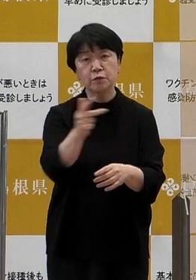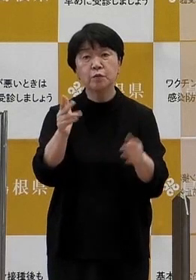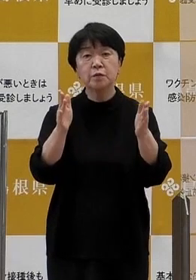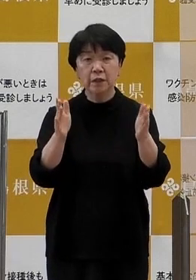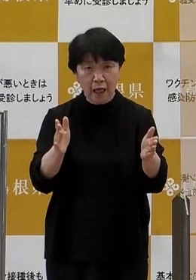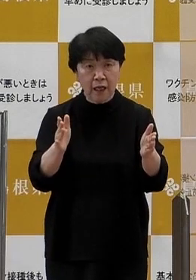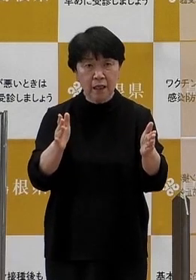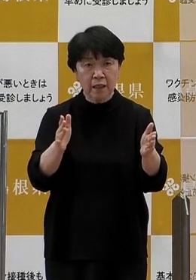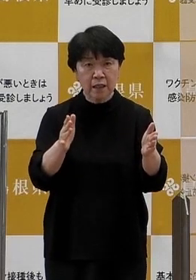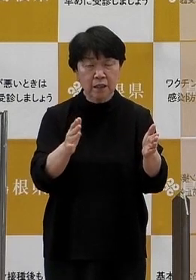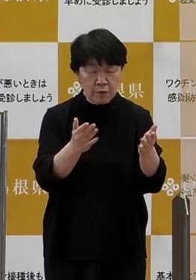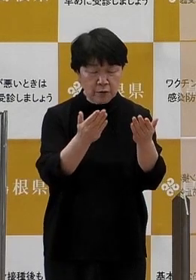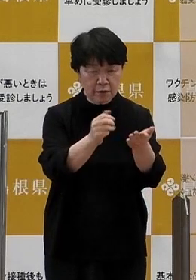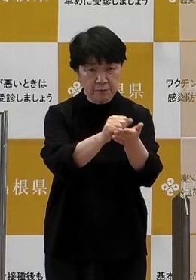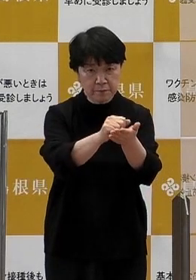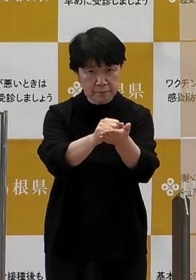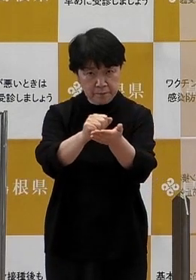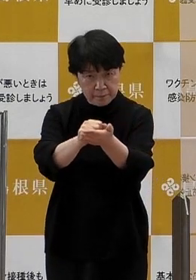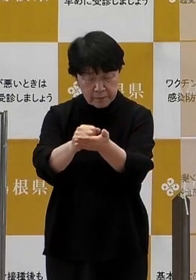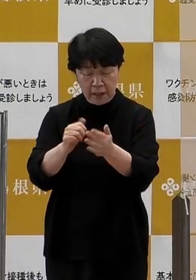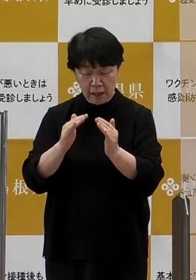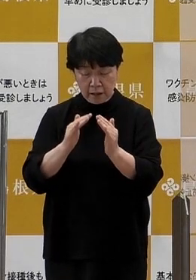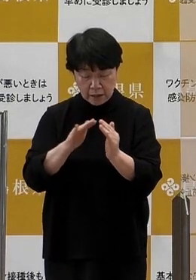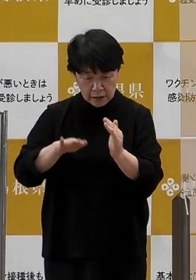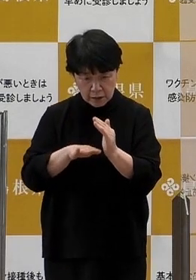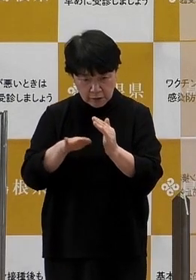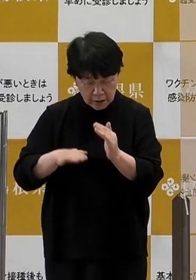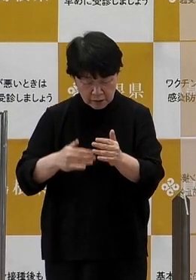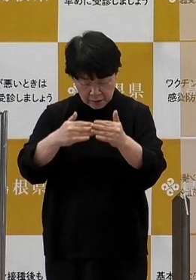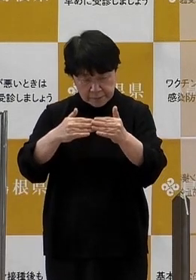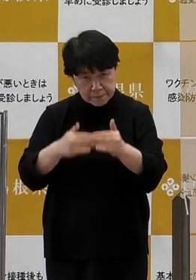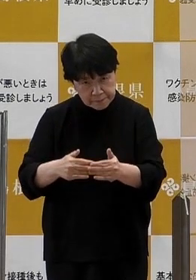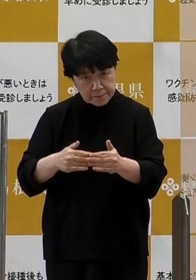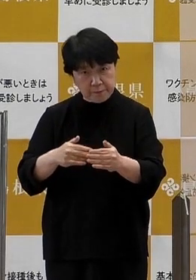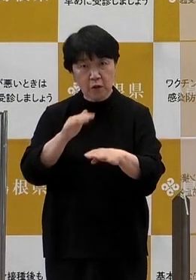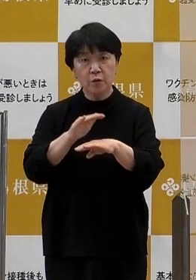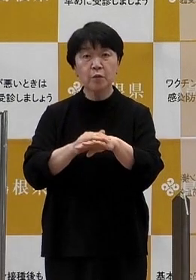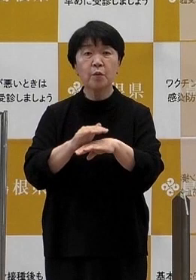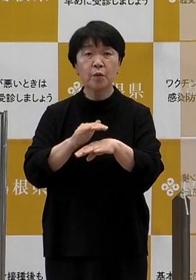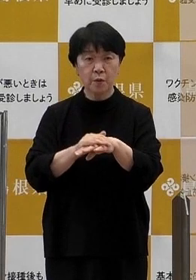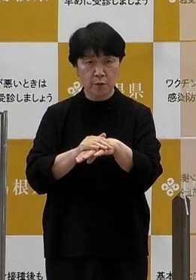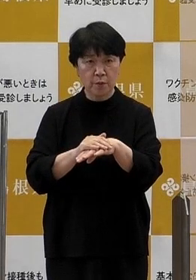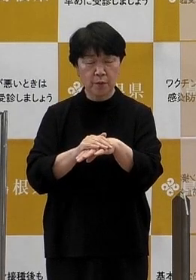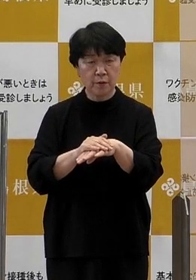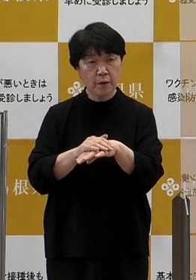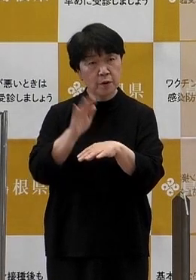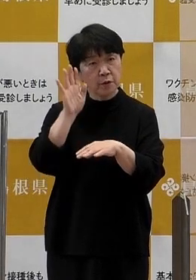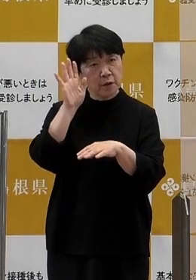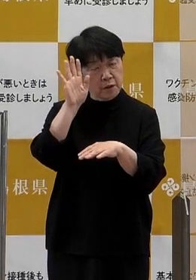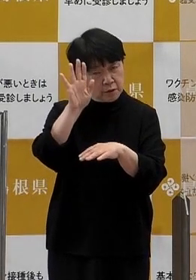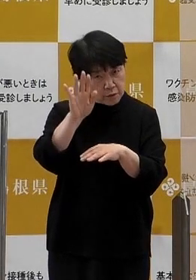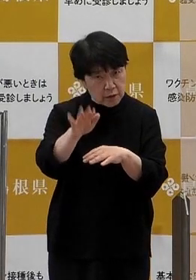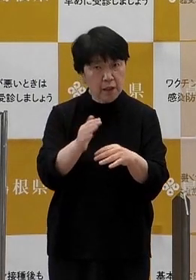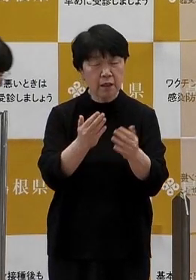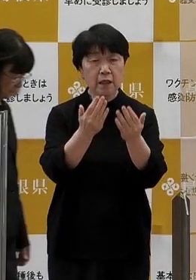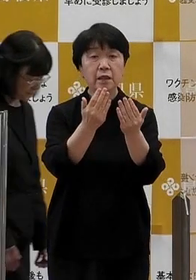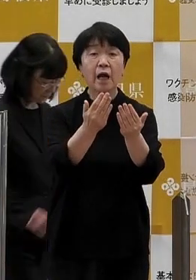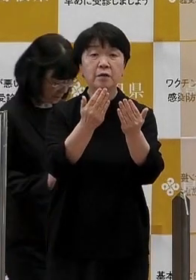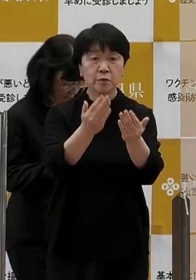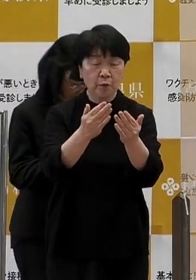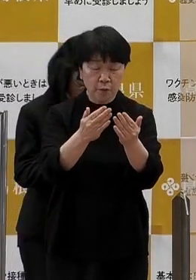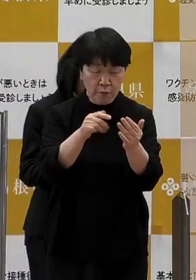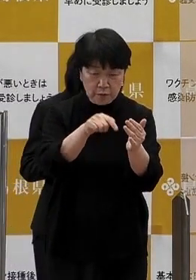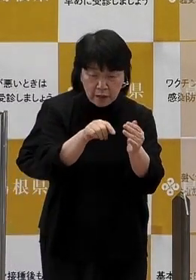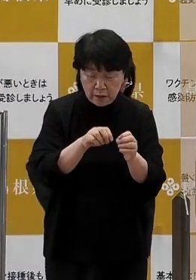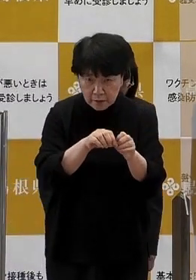めるという効果を、まあ、発言することで、それ以降の学校での感染、また社会